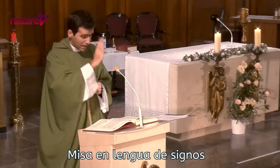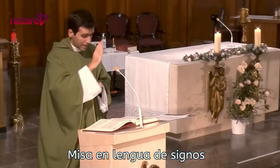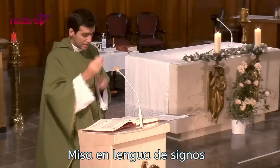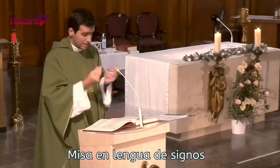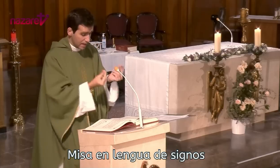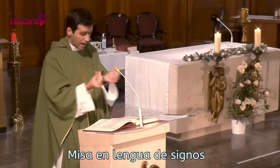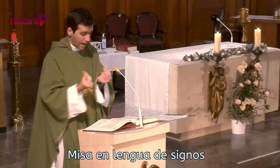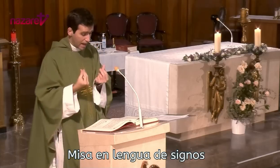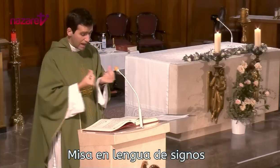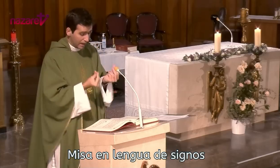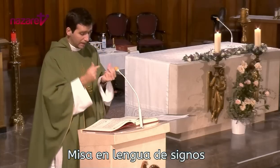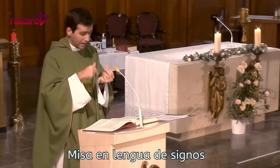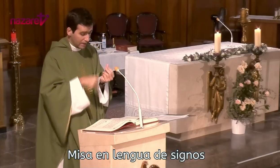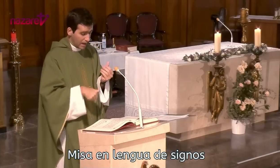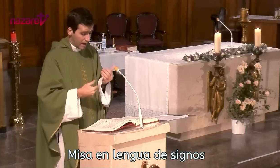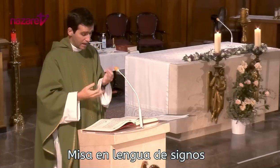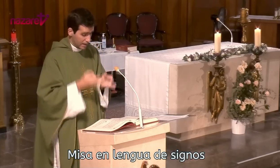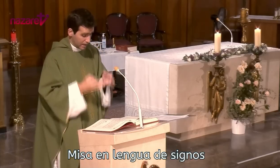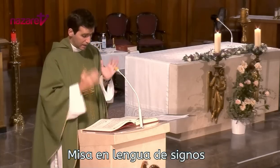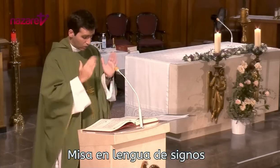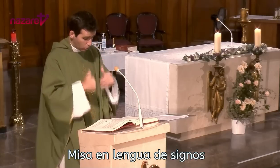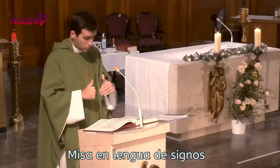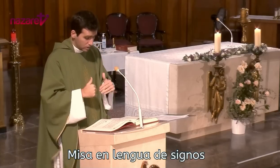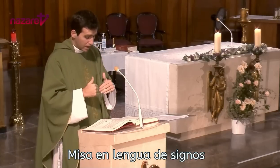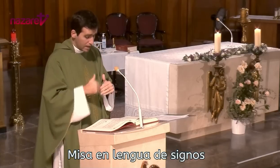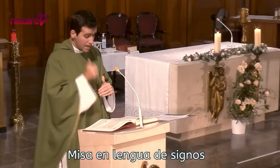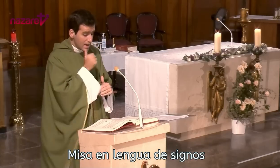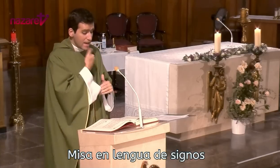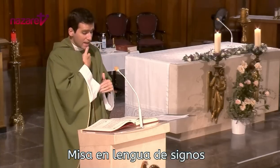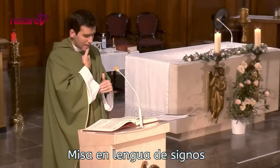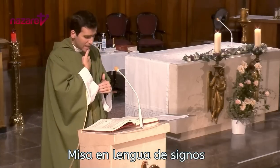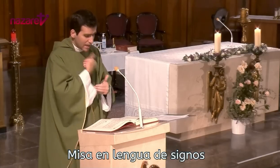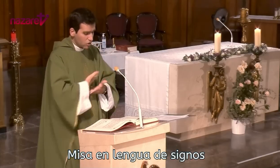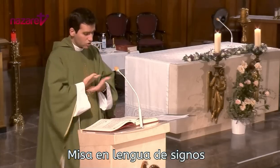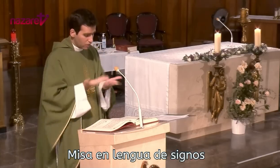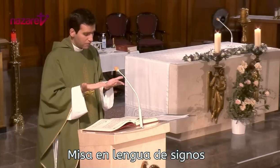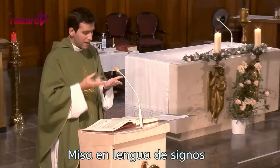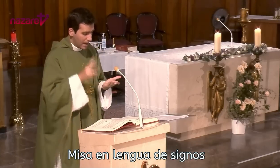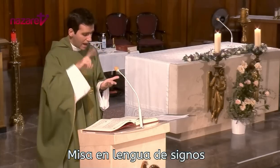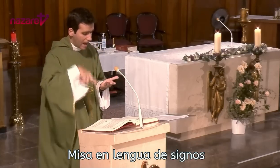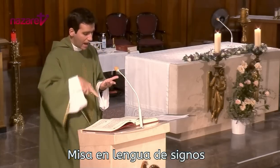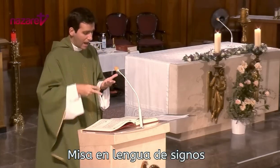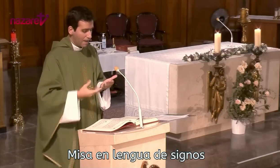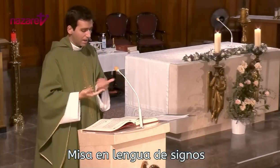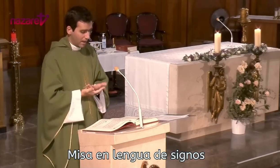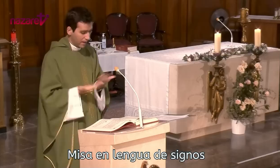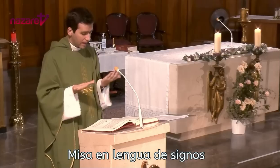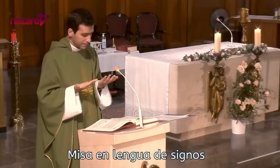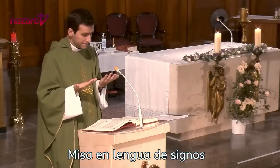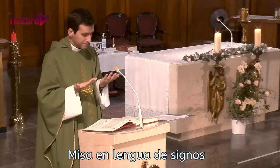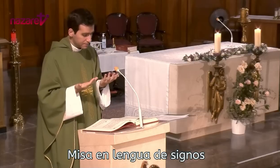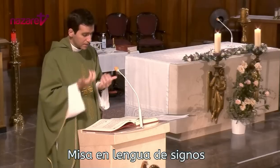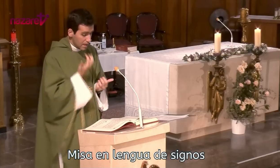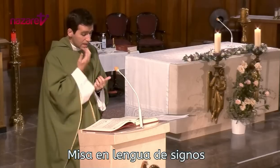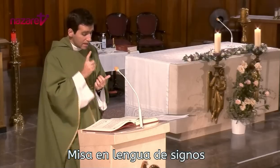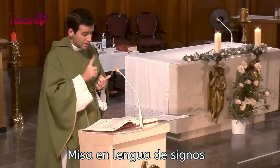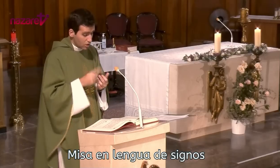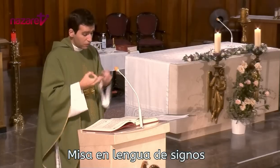fieles en la riqueza injusta, ¿quién os confiará la verdadera? Si no